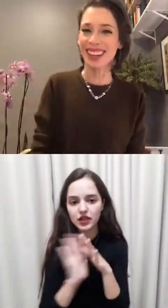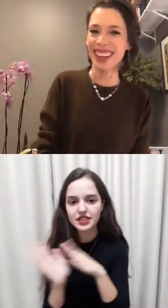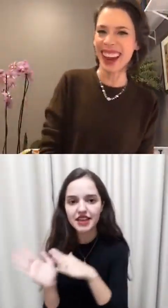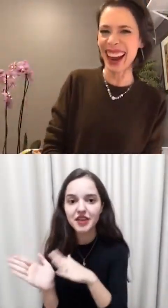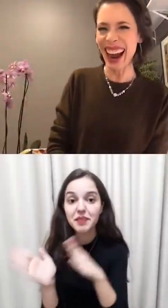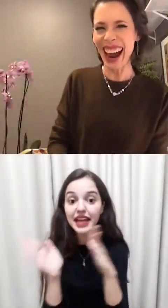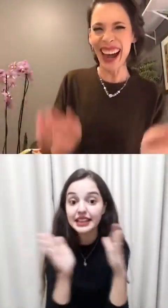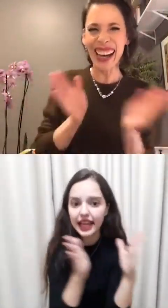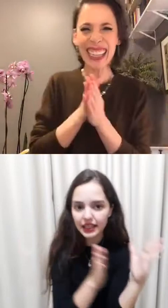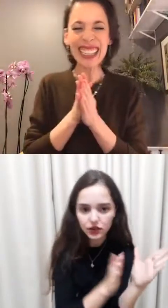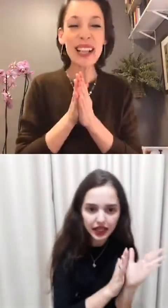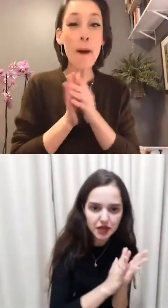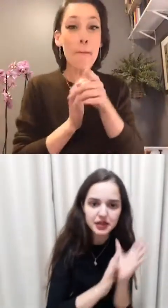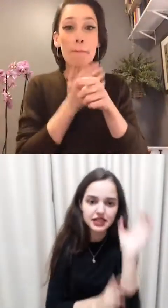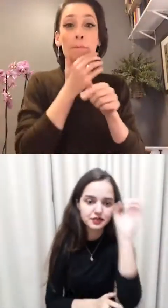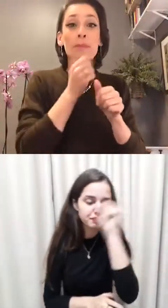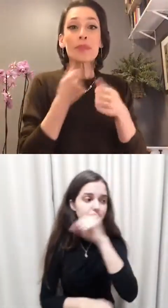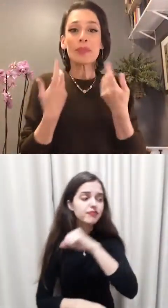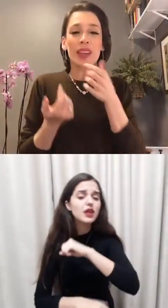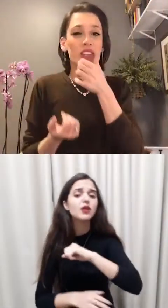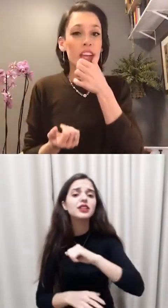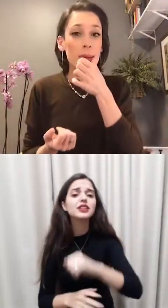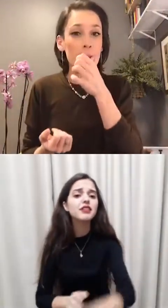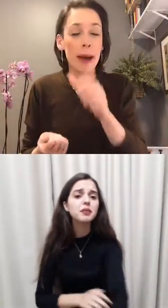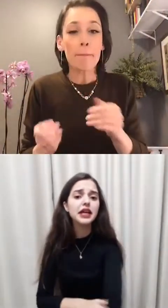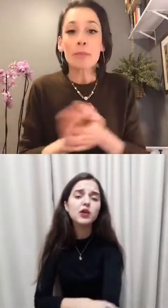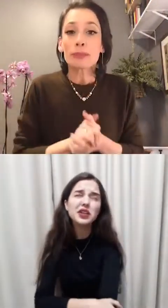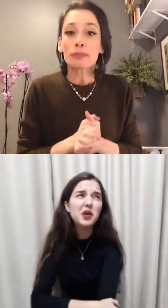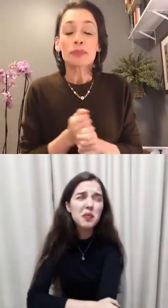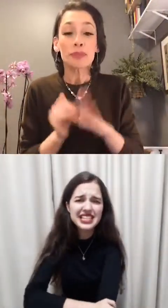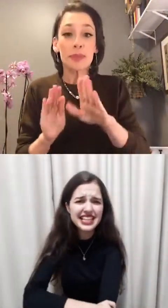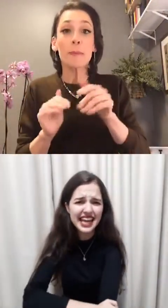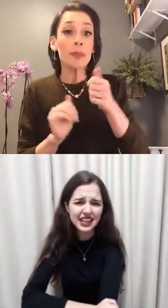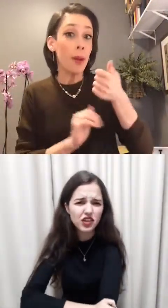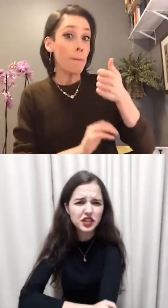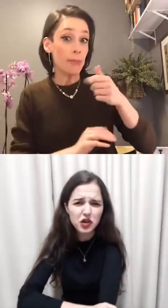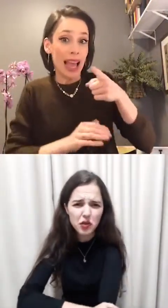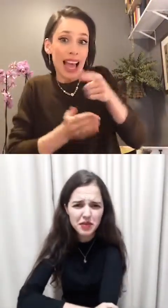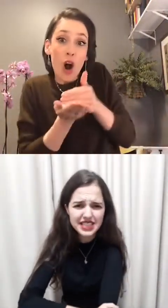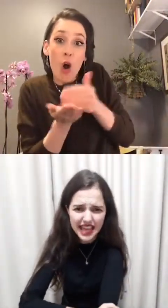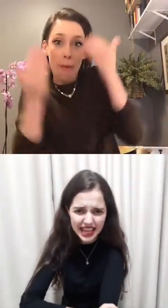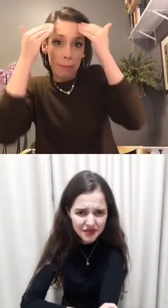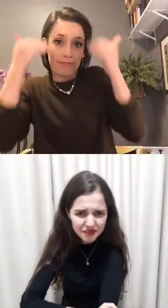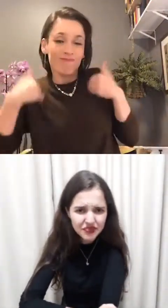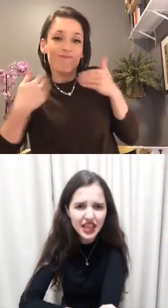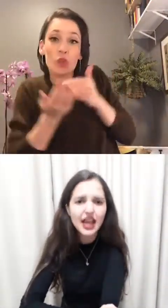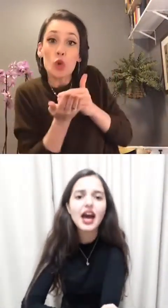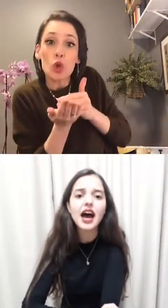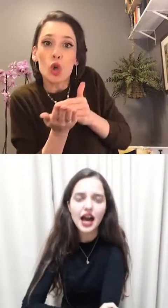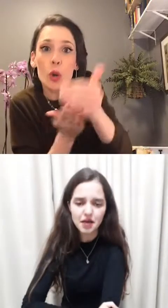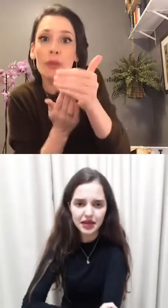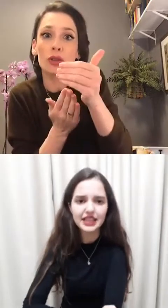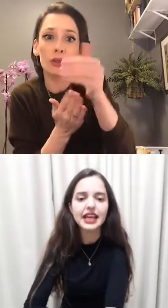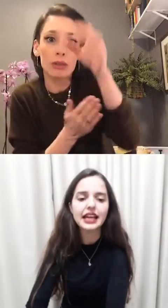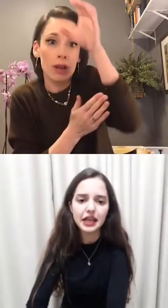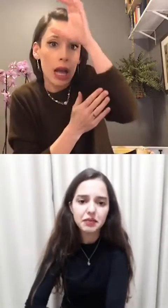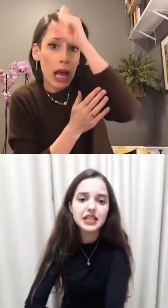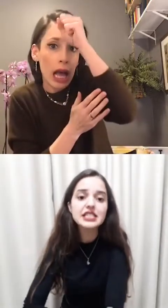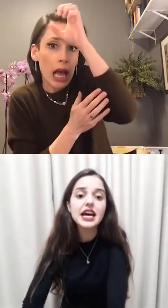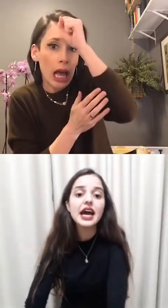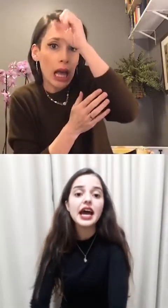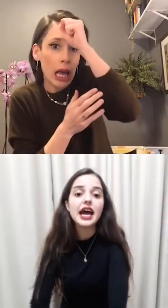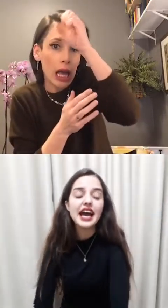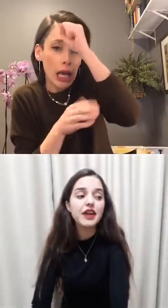que eu estava aprendendo Libras, Aham. quando eu comecei, logo que eu comecei a aprender